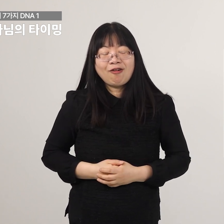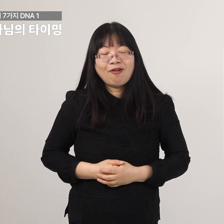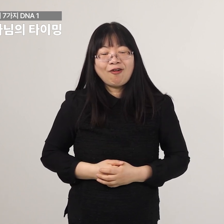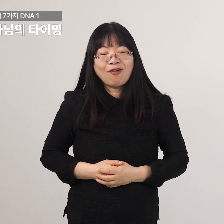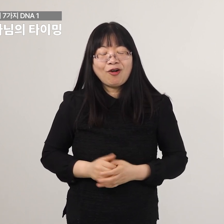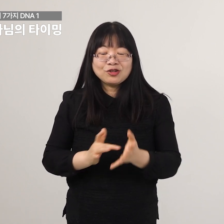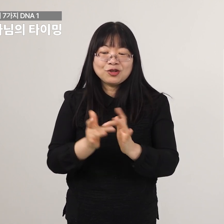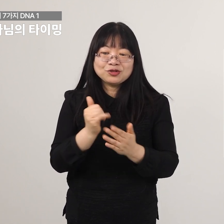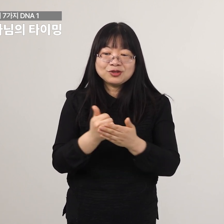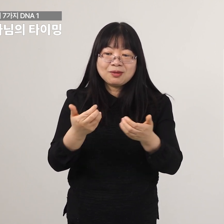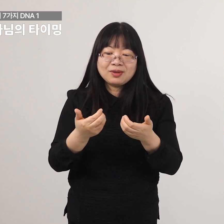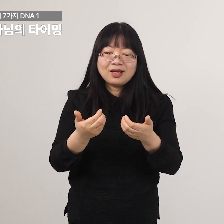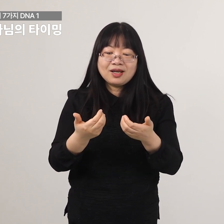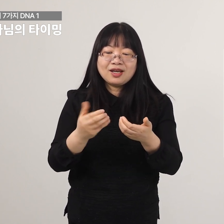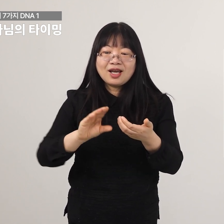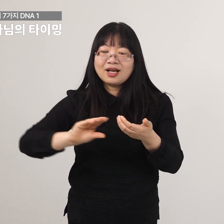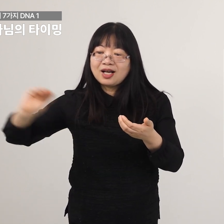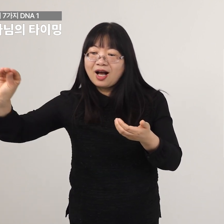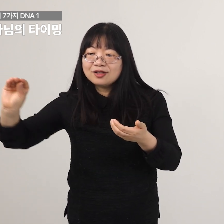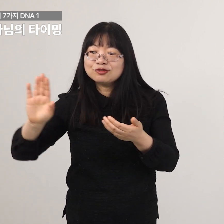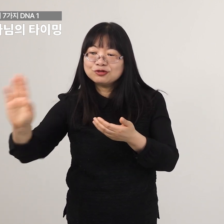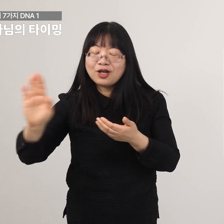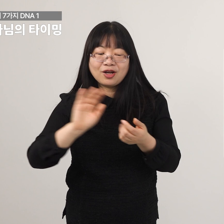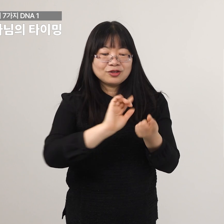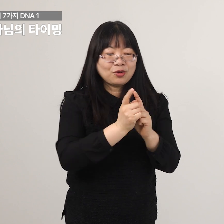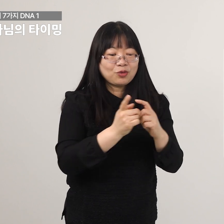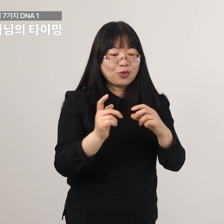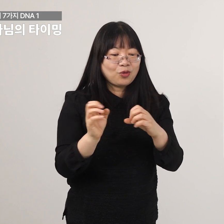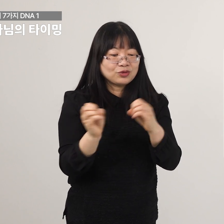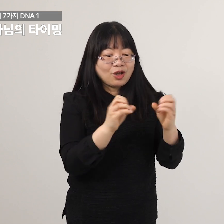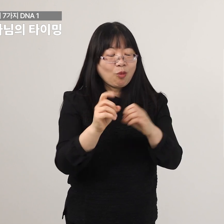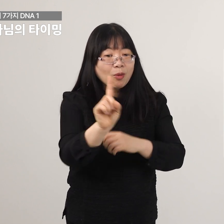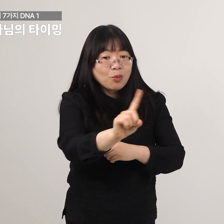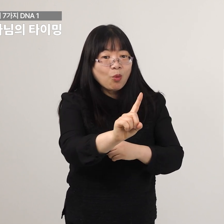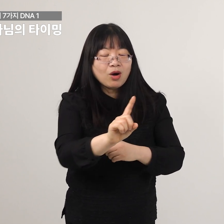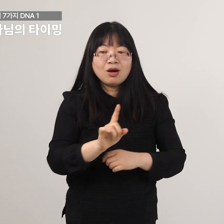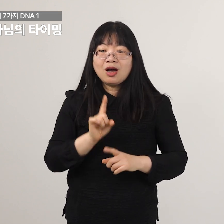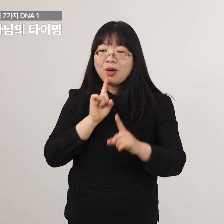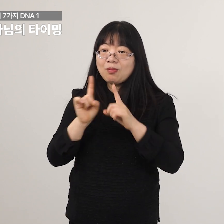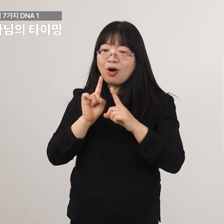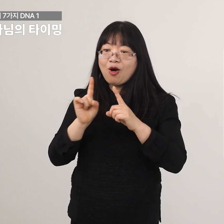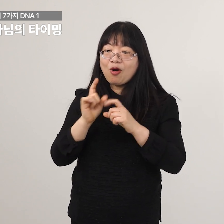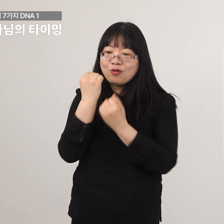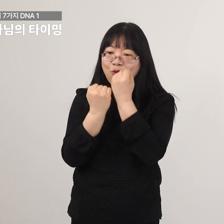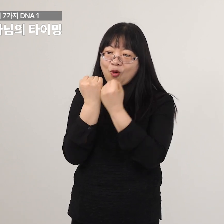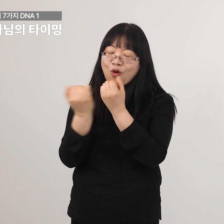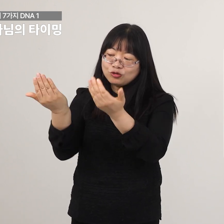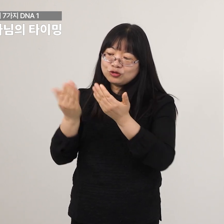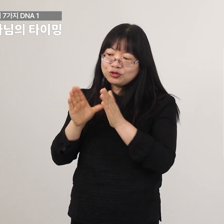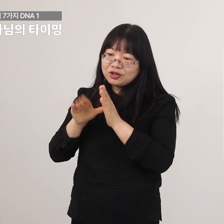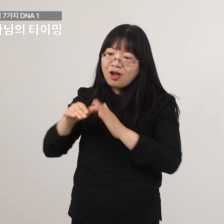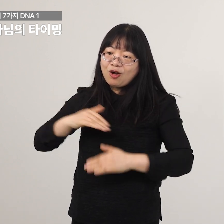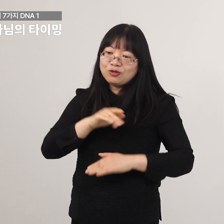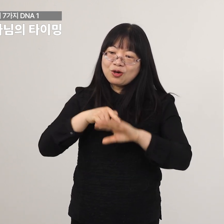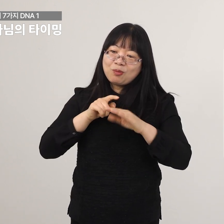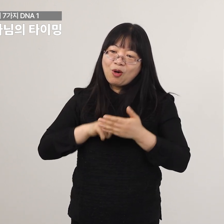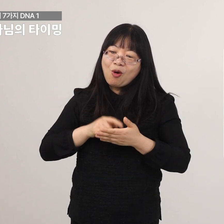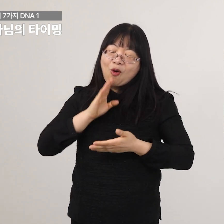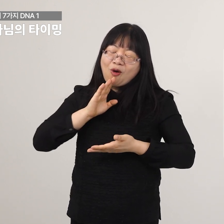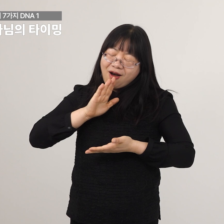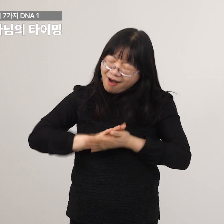그들이 예수님이 떠나고 나서 서로 뭐라고 대화를 하죠? 말씀을 풀어주실 때 우리의